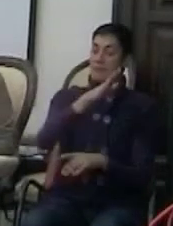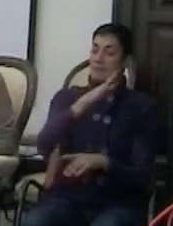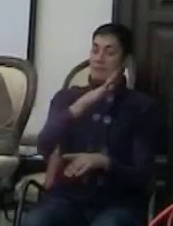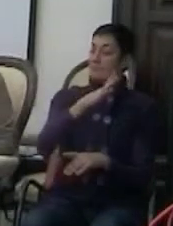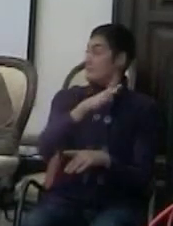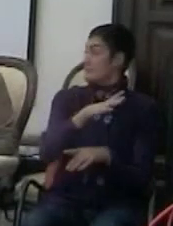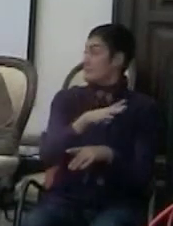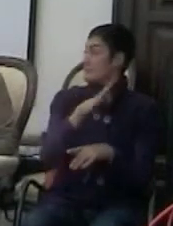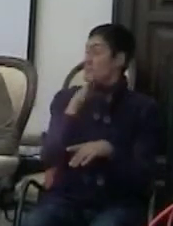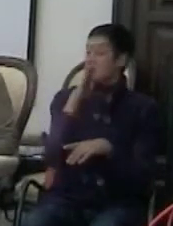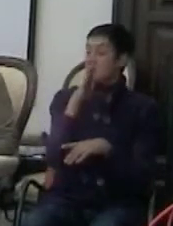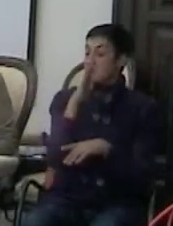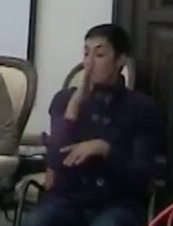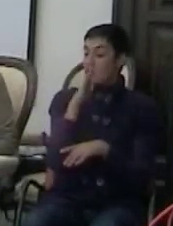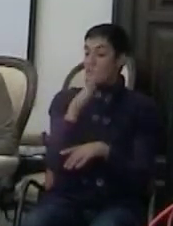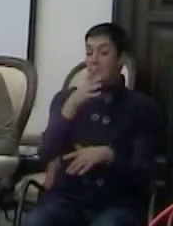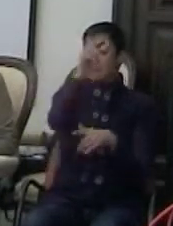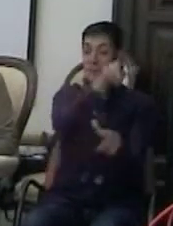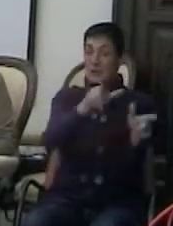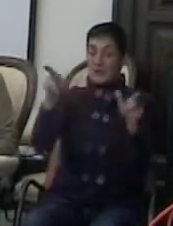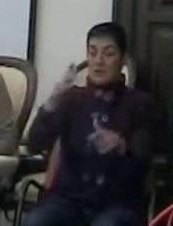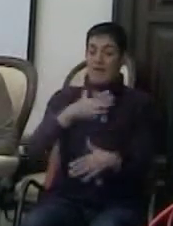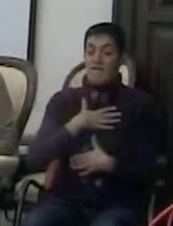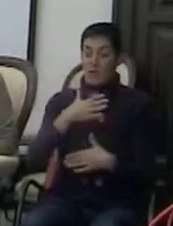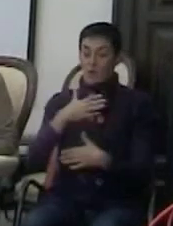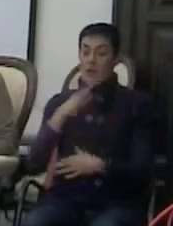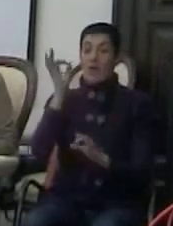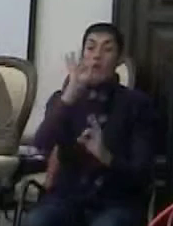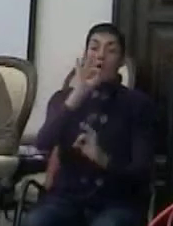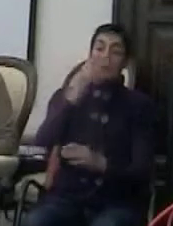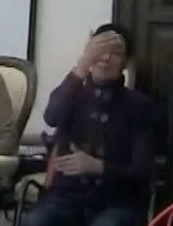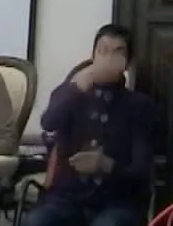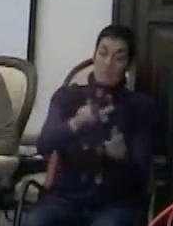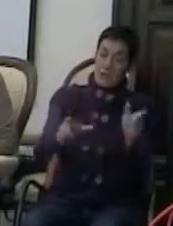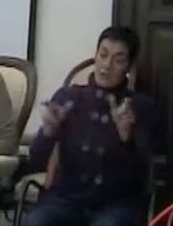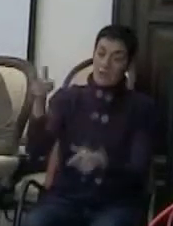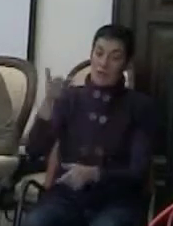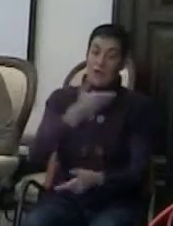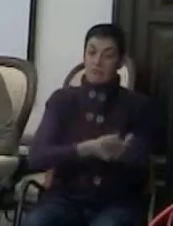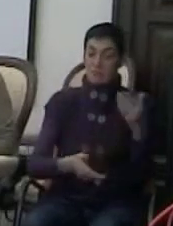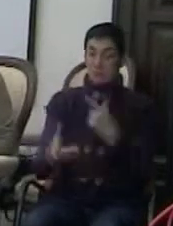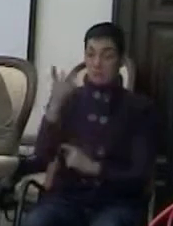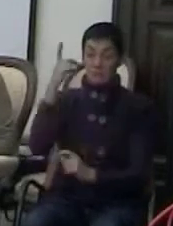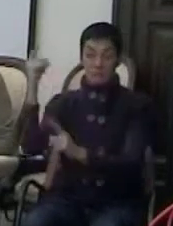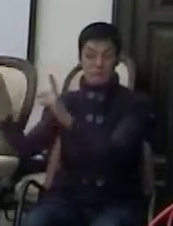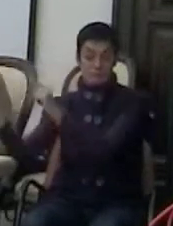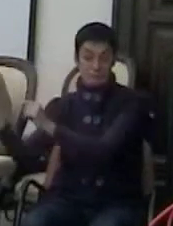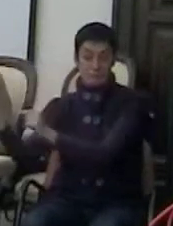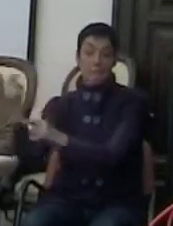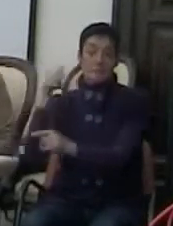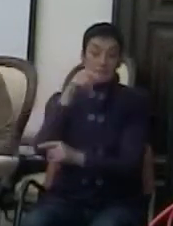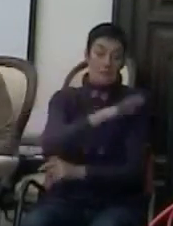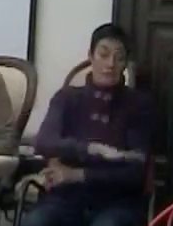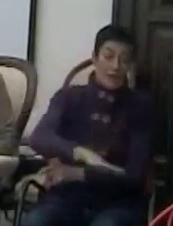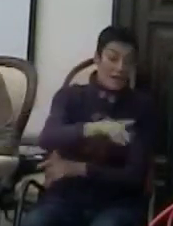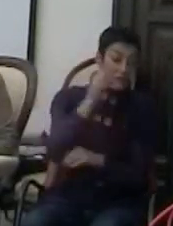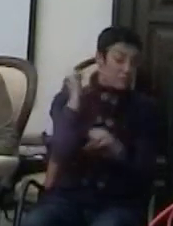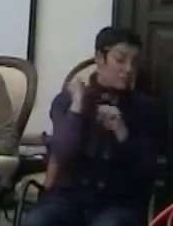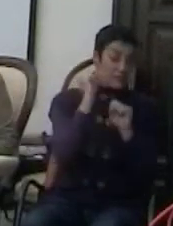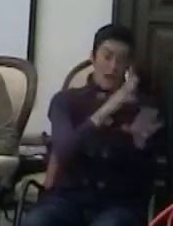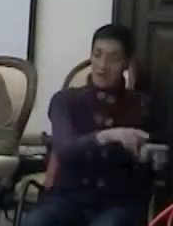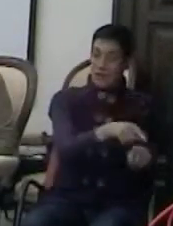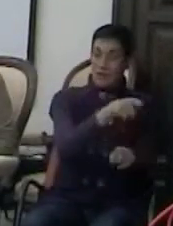el retirar los voluntarios, los cooperantes de los campamentos refugiados, volvemos a abandonar a nuestros hermanos